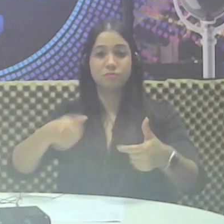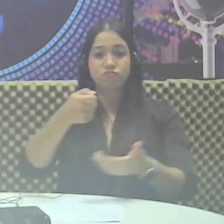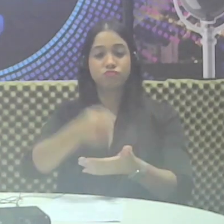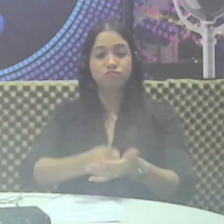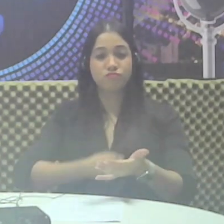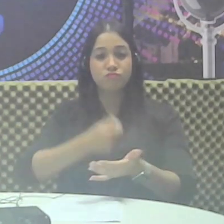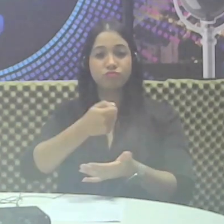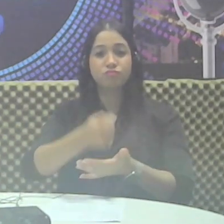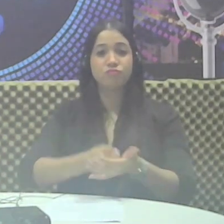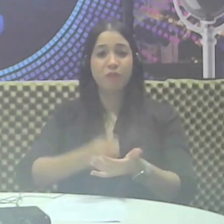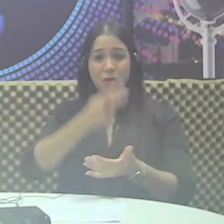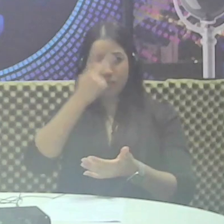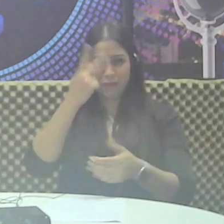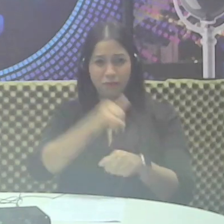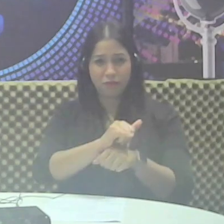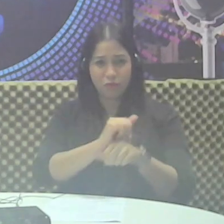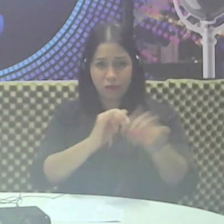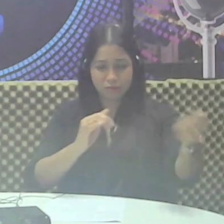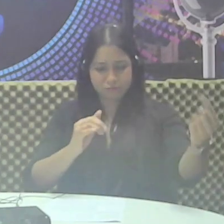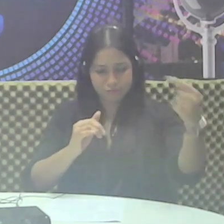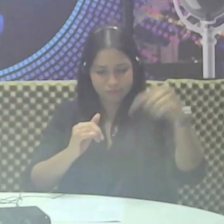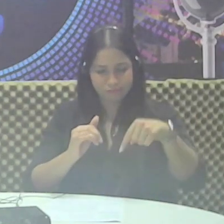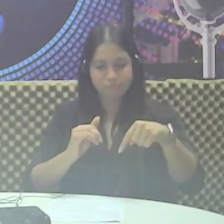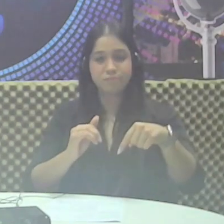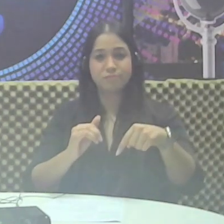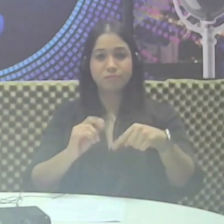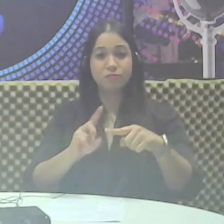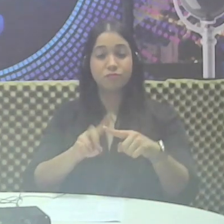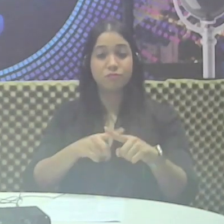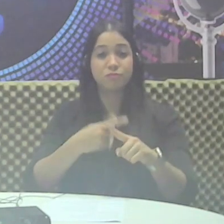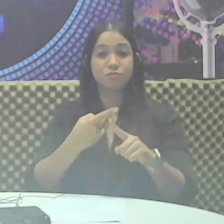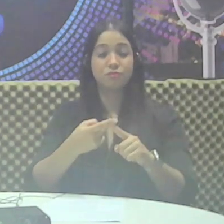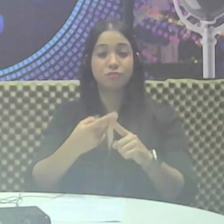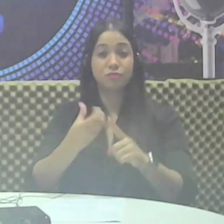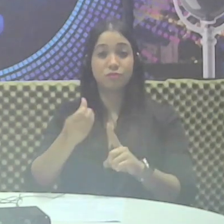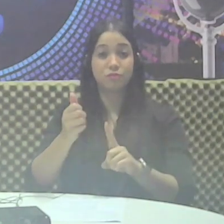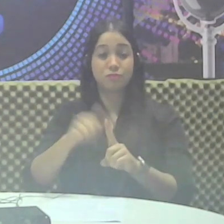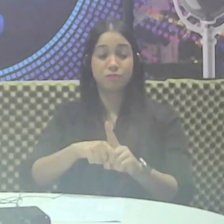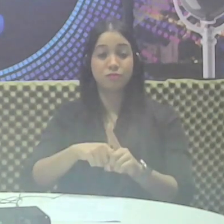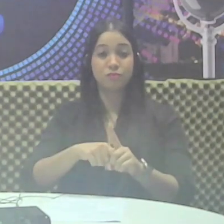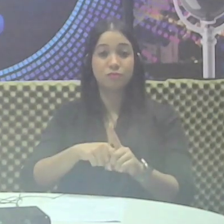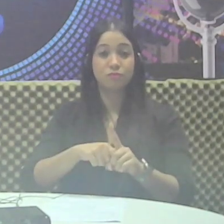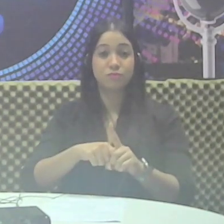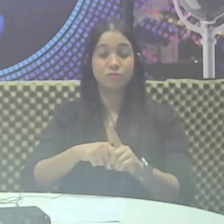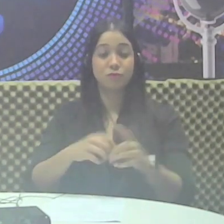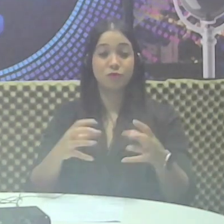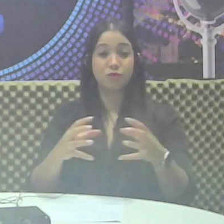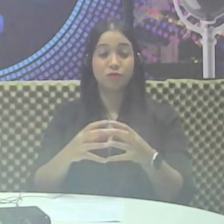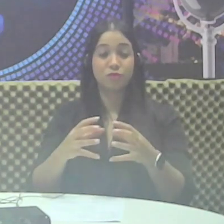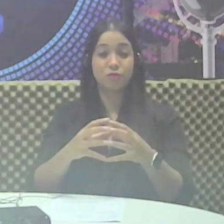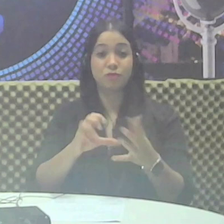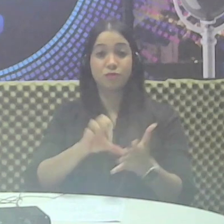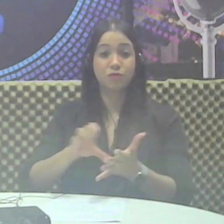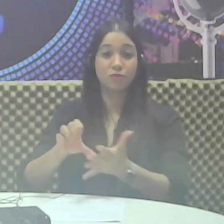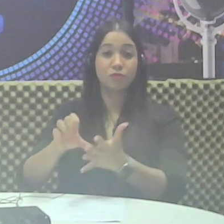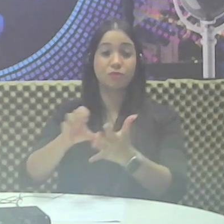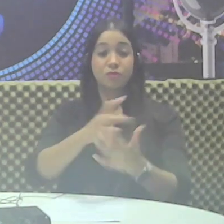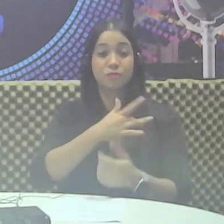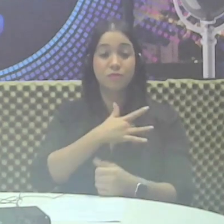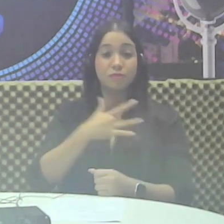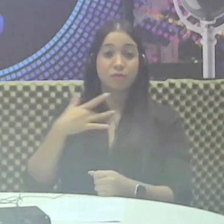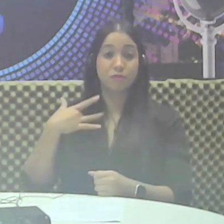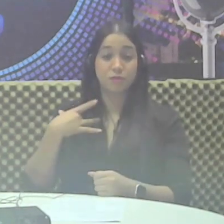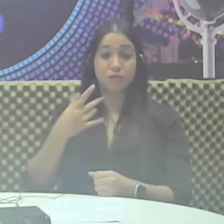de faltosos na vacina da Covid-19 bivalente nos últimos 6 meses, as equipes das unidades de saúde